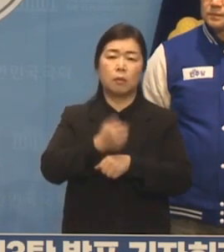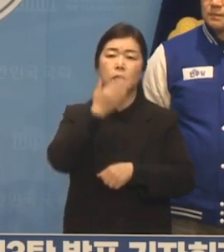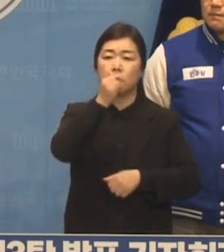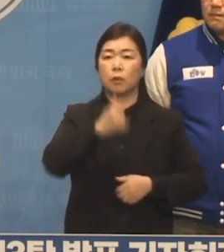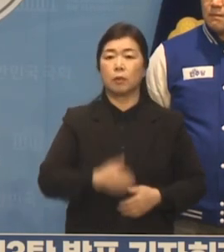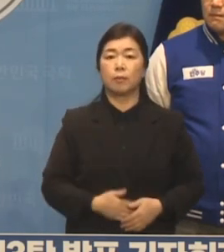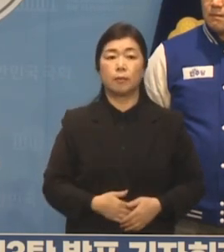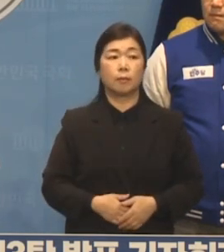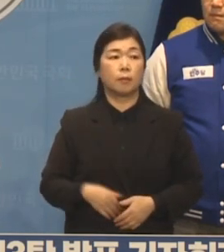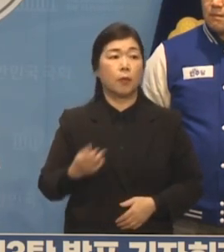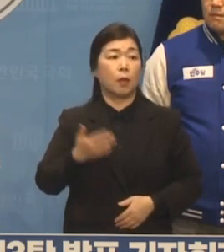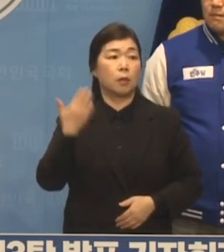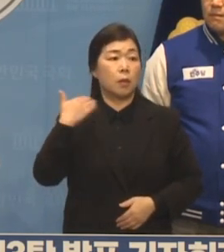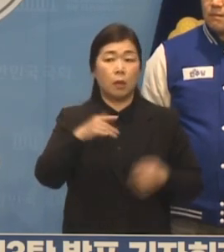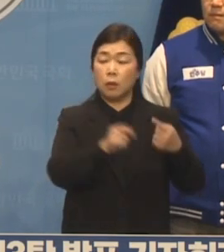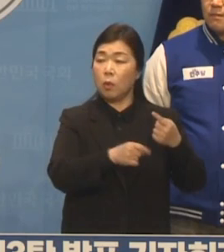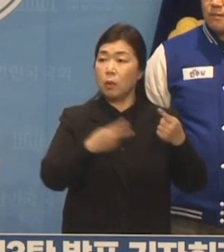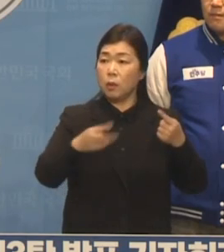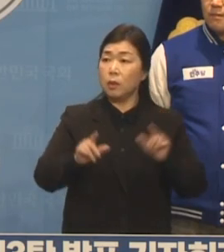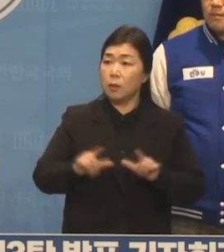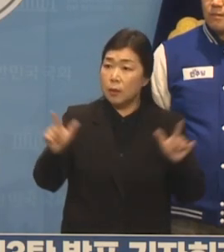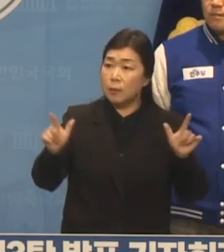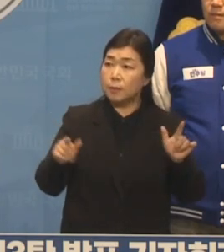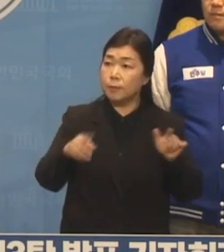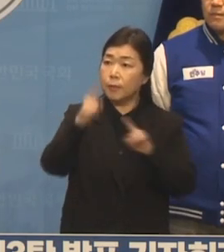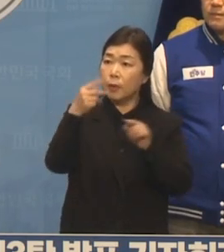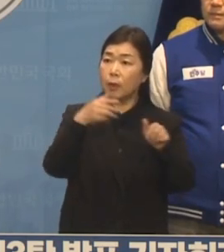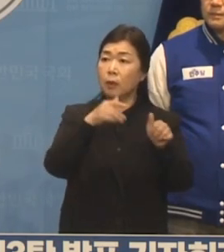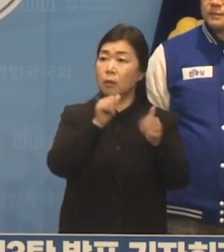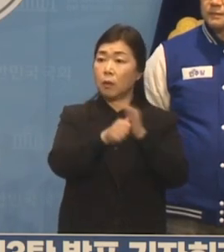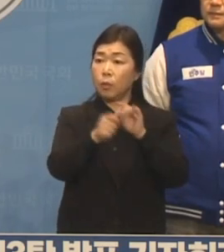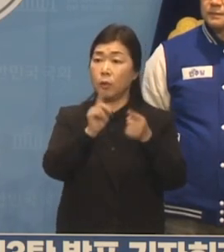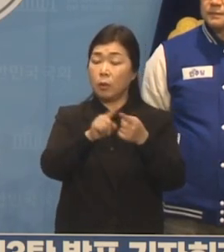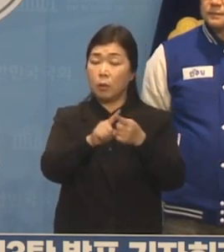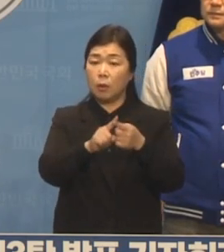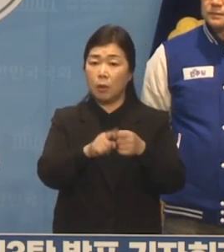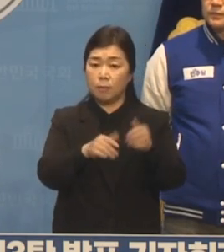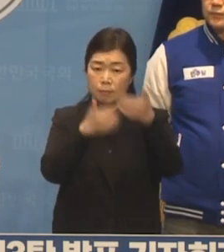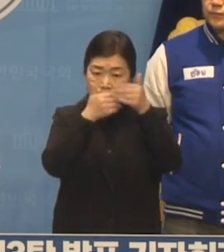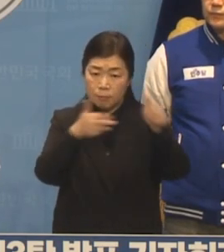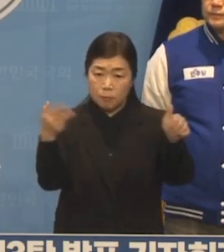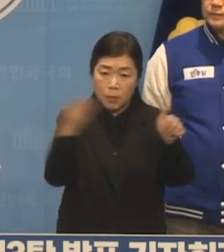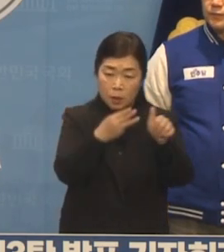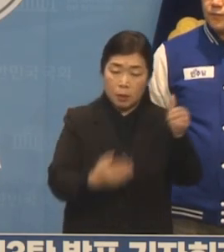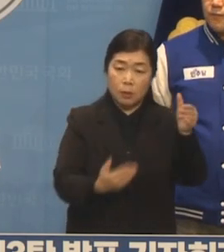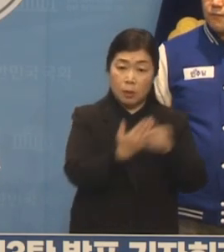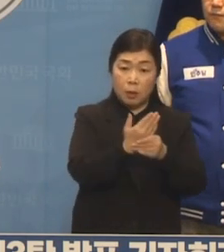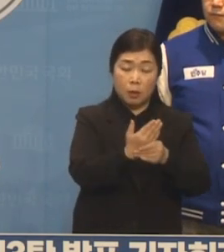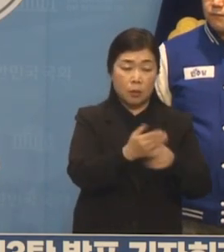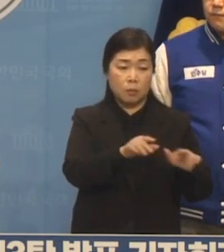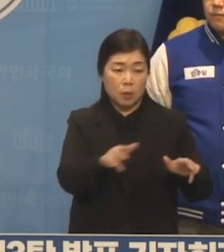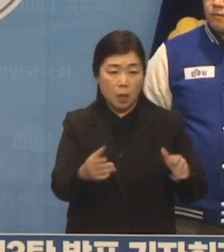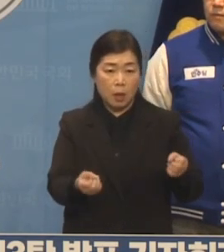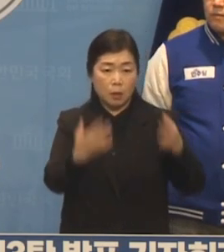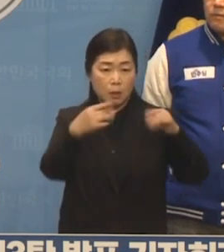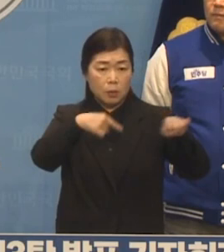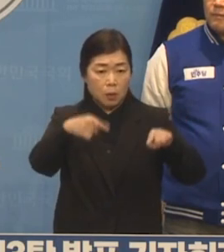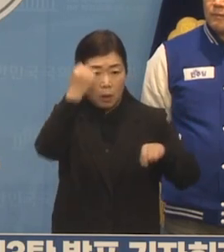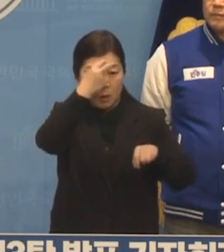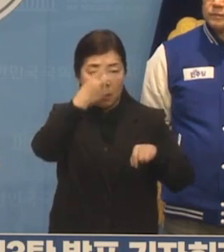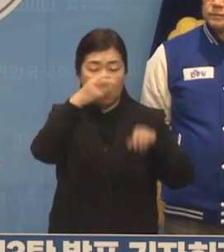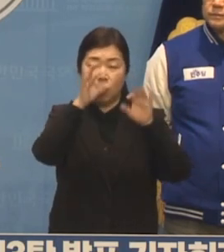있습니다. 지난 1월 2일 이재명 대표에 대한 암살 테러 가덕도 현장 행사 지작